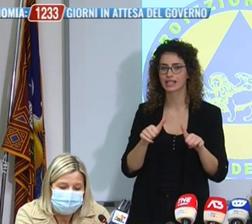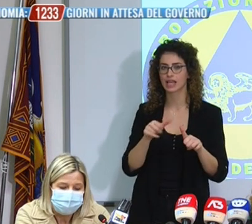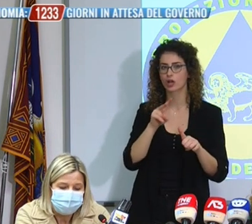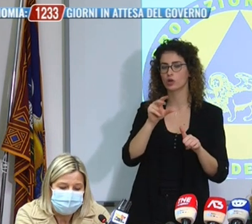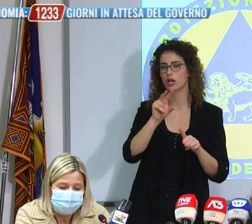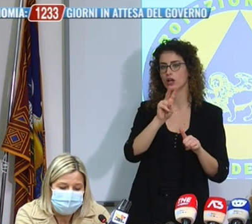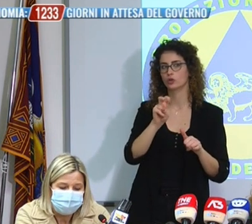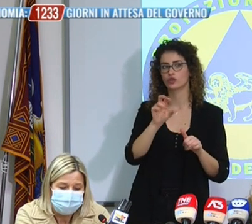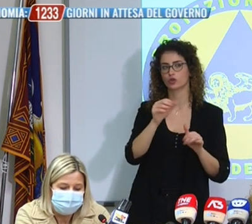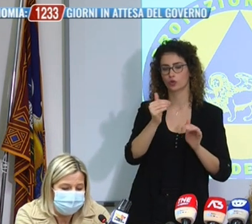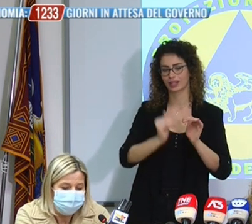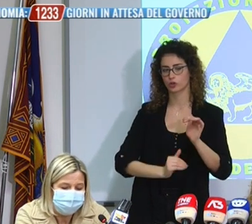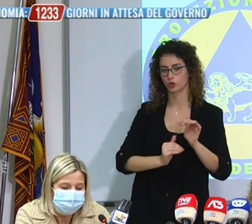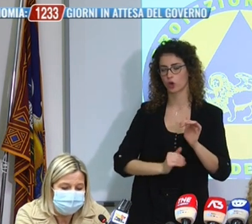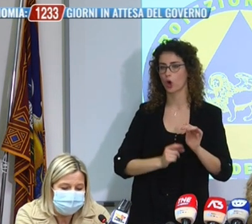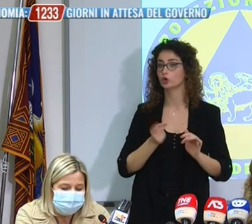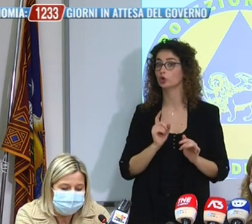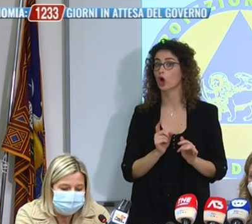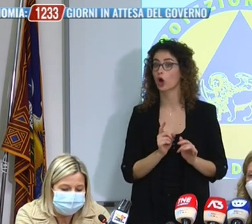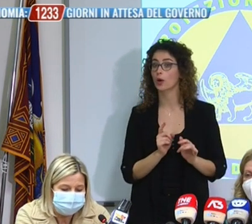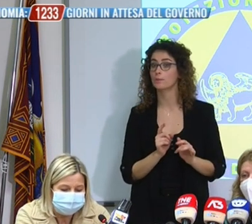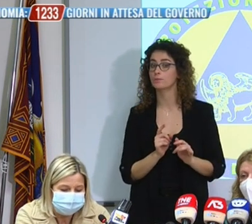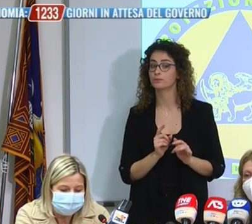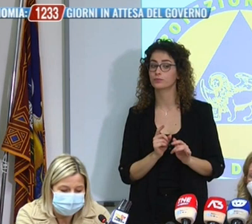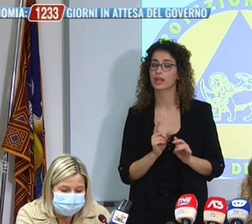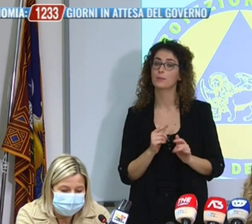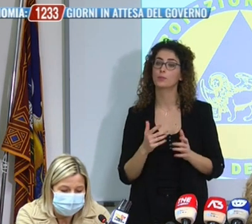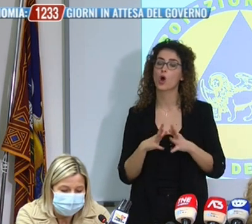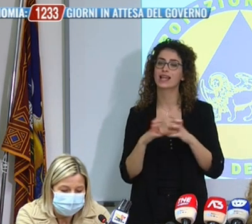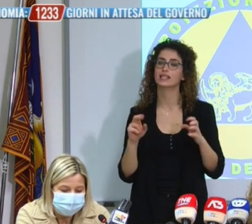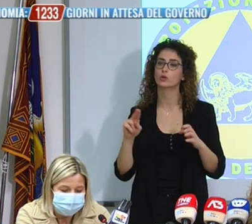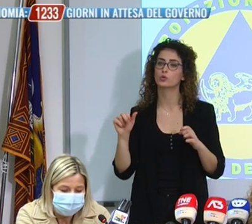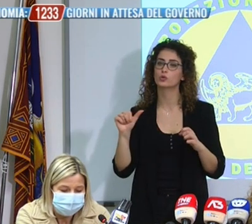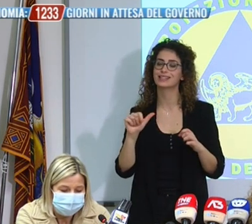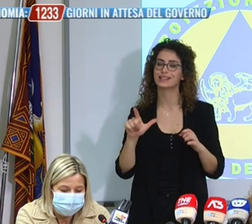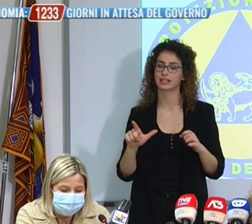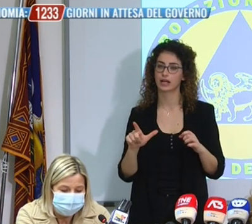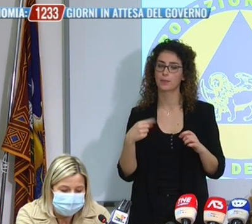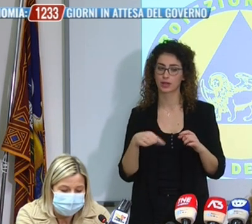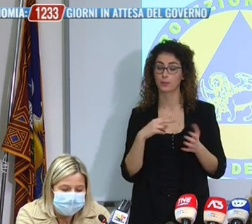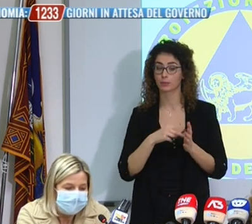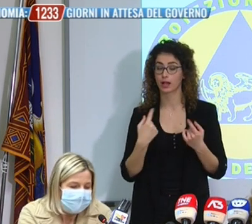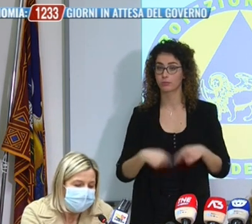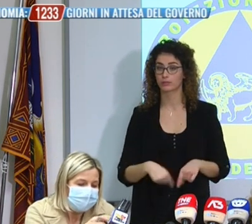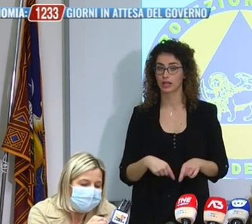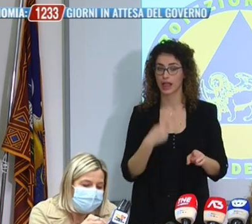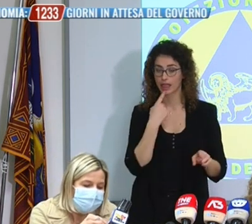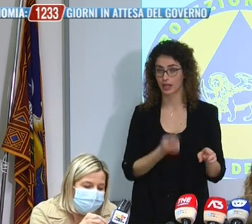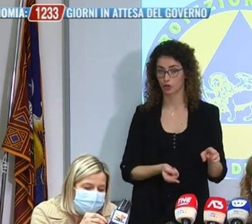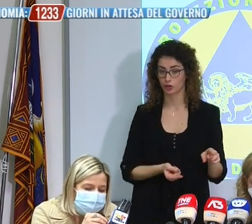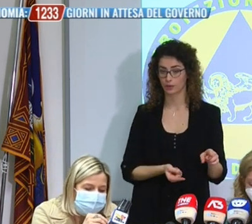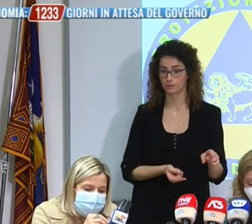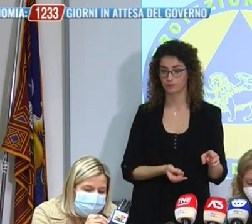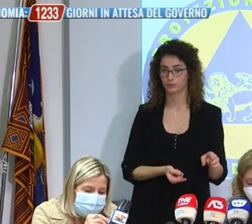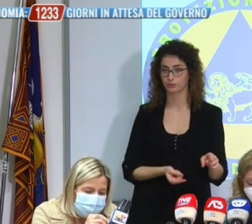soglia? No, ma è l'azienda UOS 3. Ma il problema è questo, lei ha detto stiamo a valutare